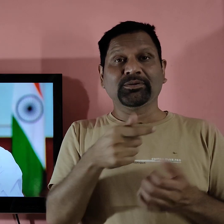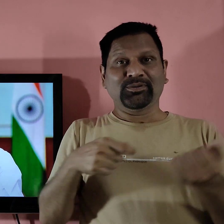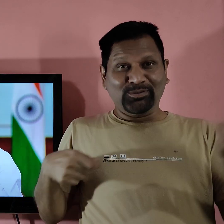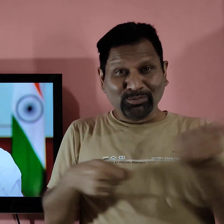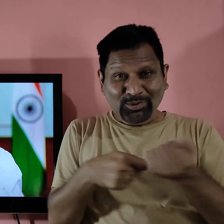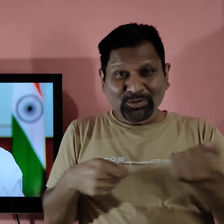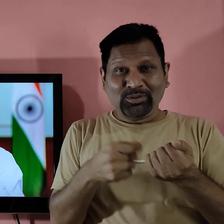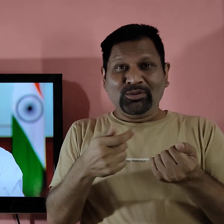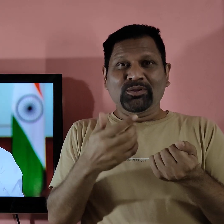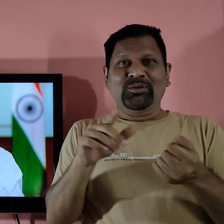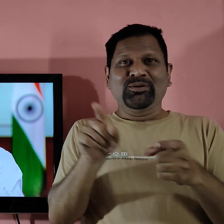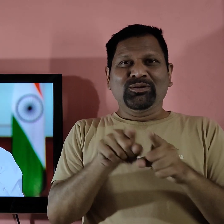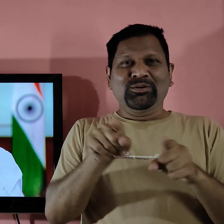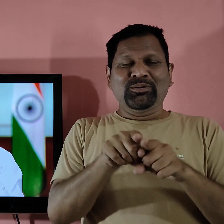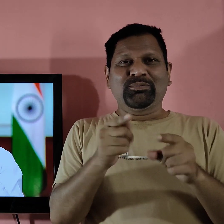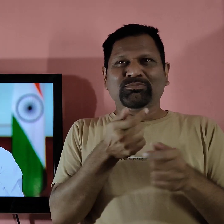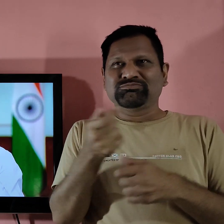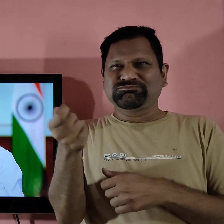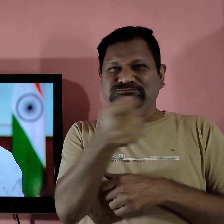सैनिटाइजेशन अभियान हो,